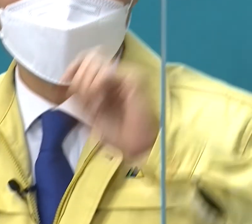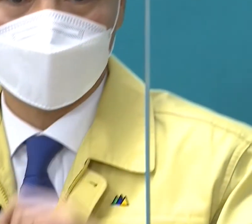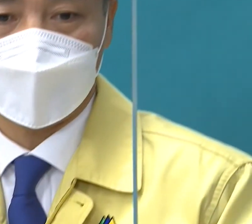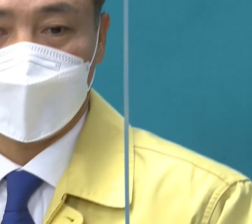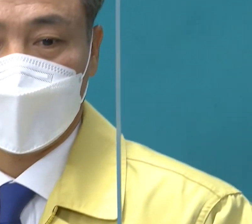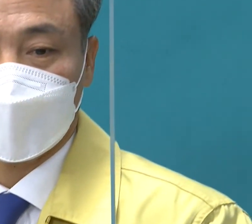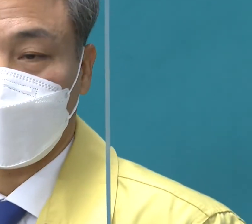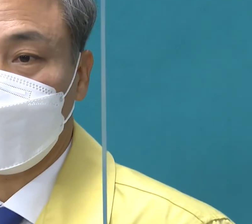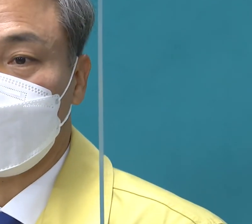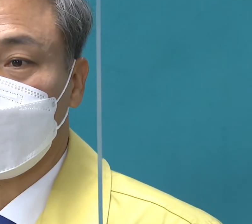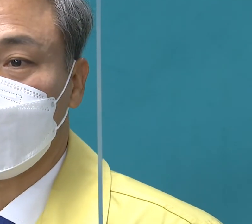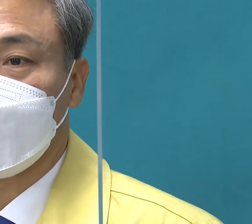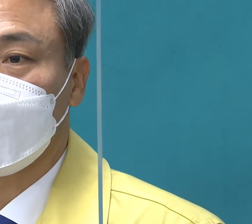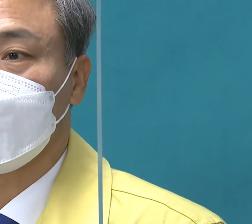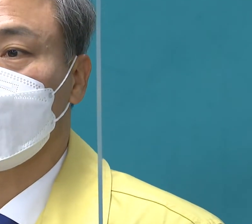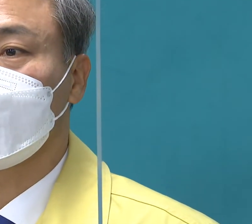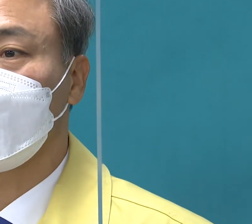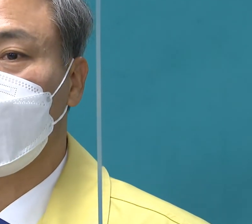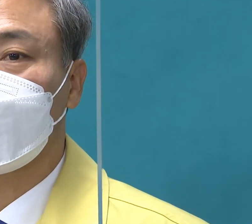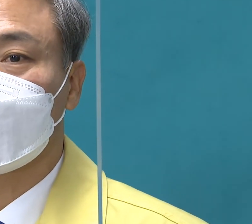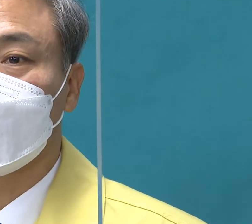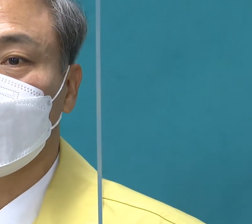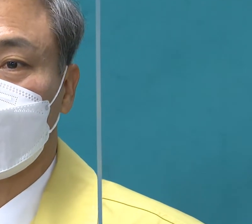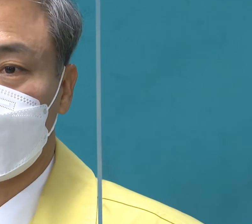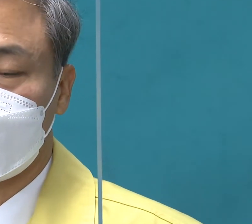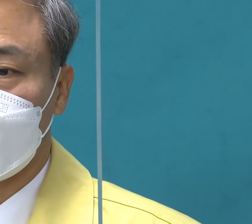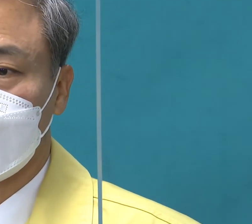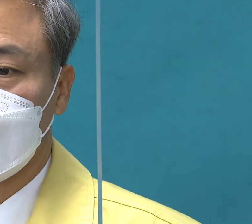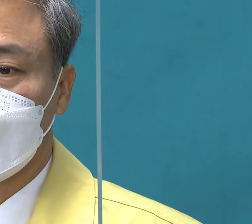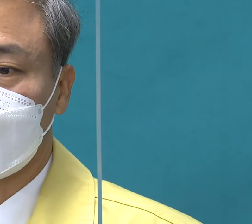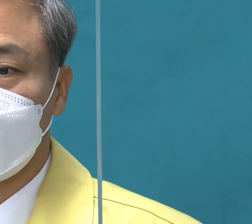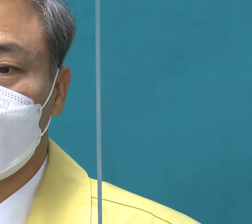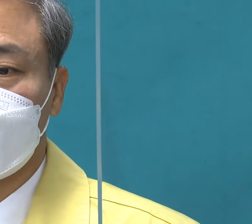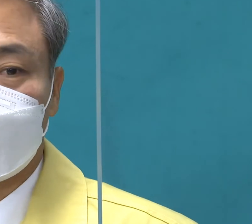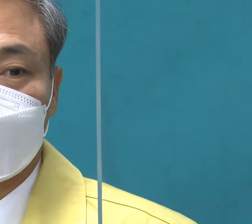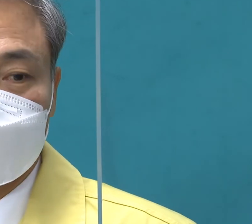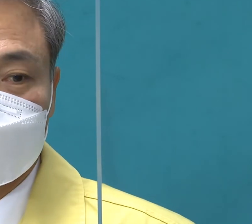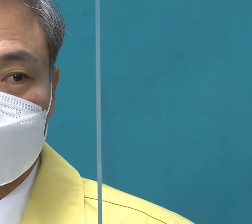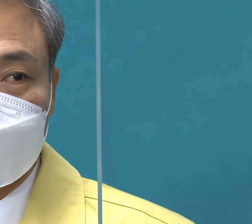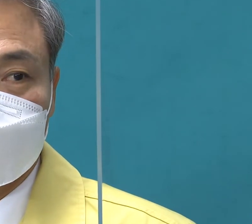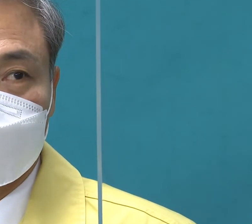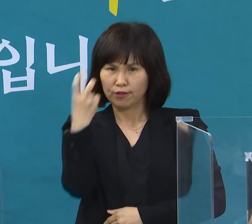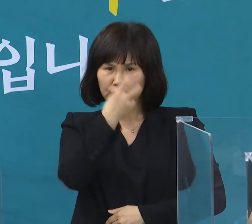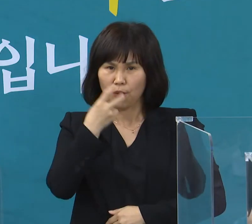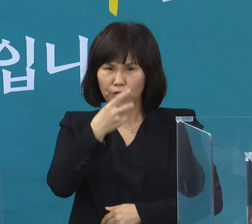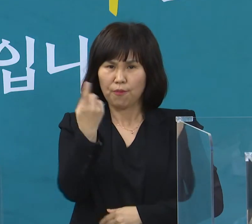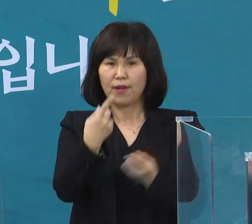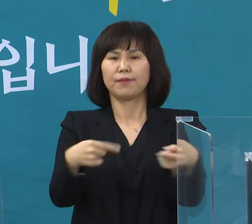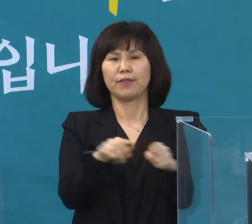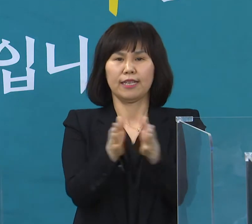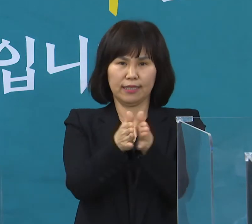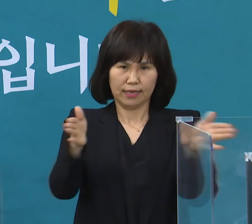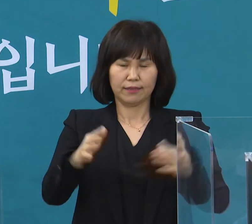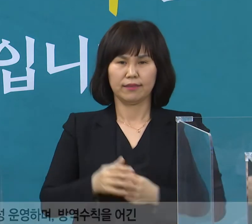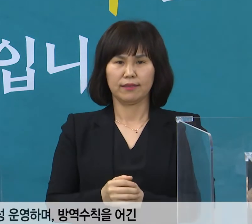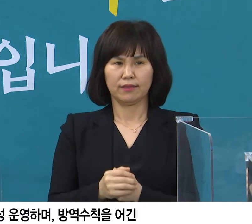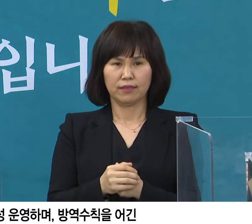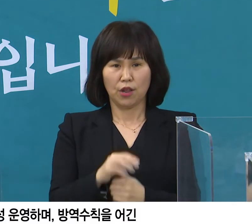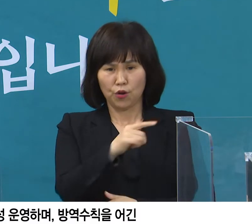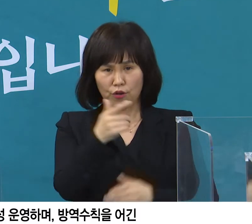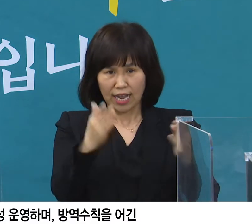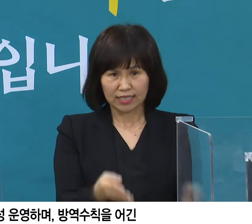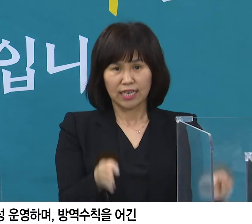188명으로 구성된 특별 점검반을 편성해 이행 여부를 꼼꼼히 들여다본다는 계획입니다. 다중이용